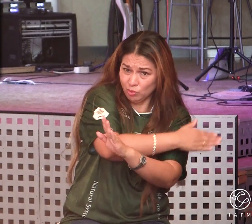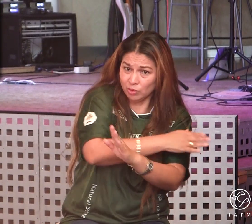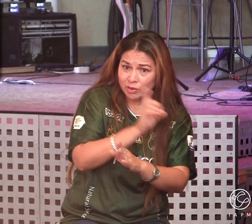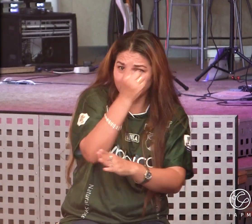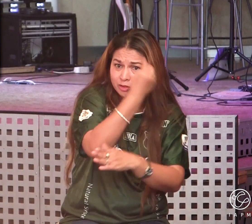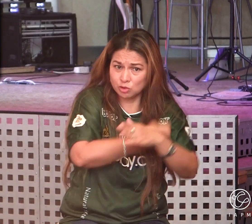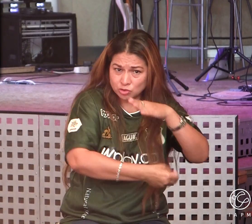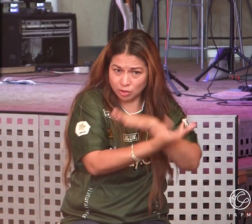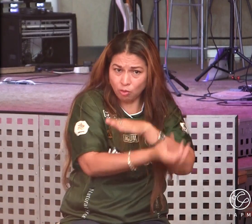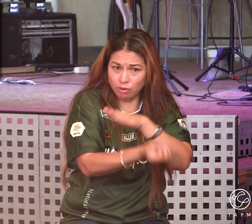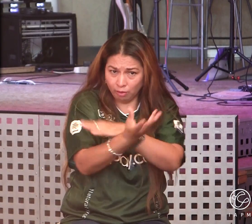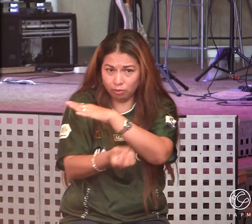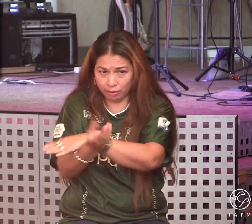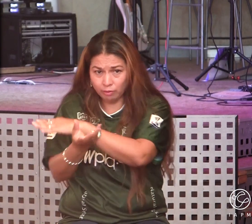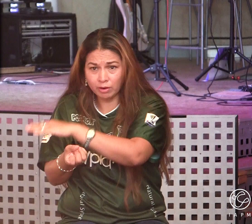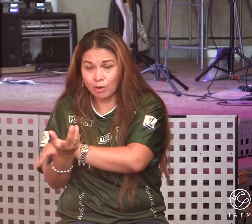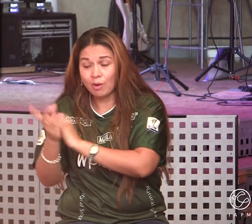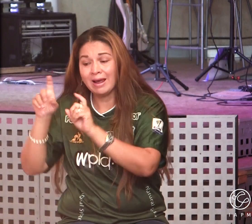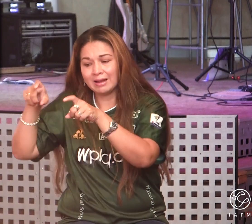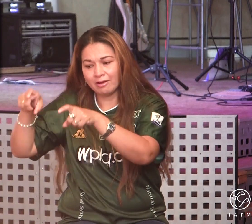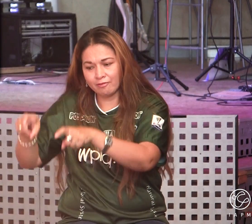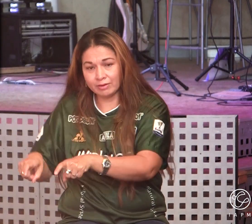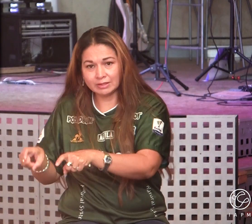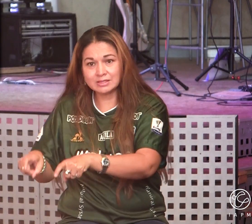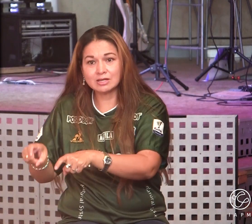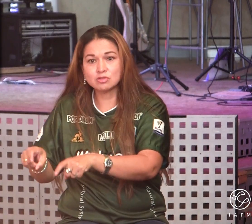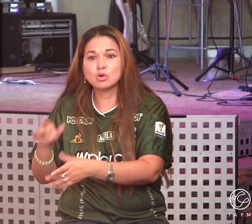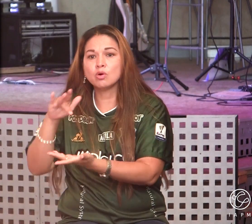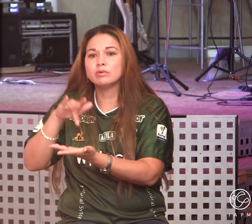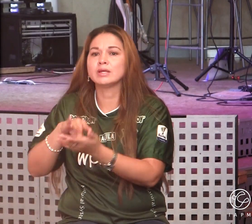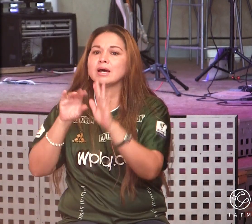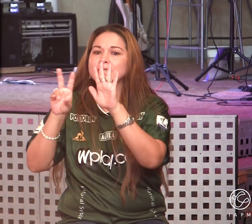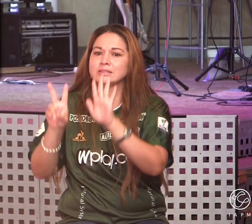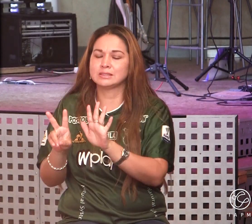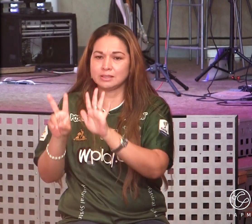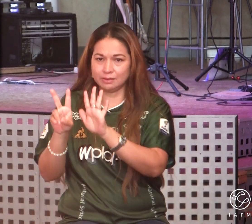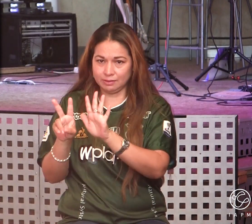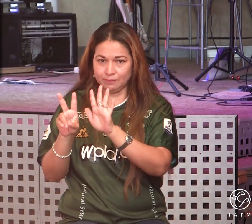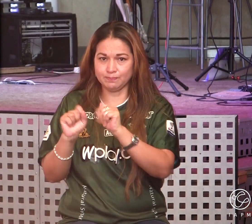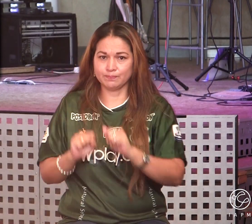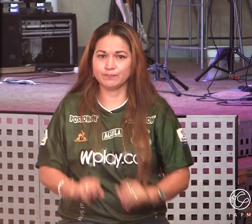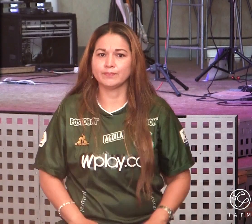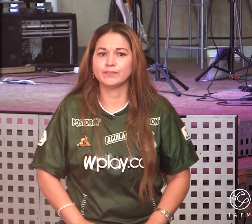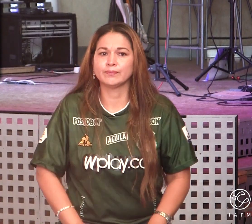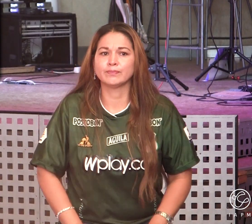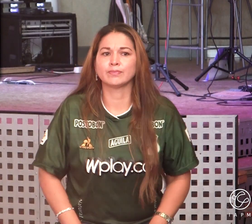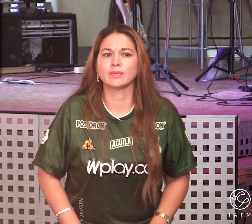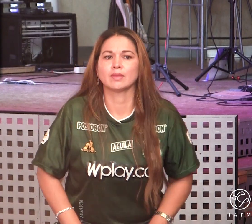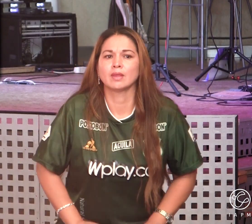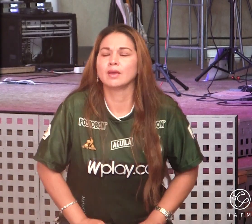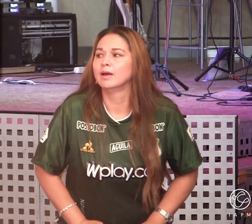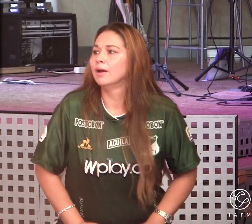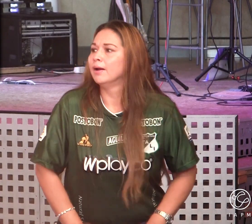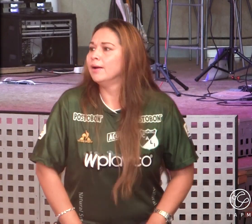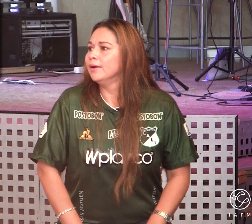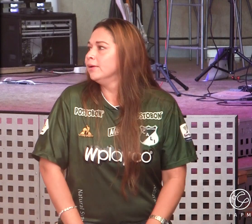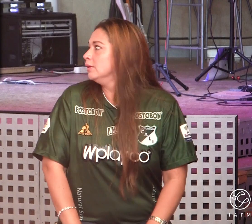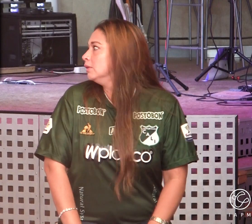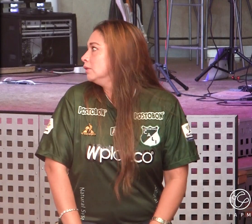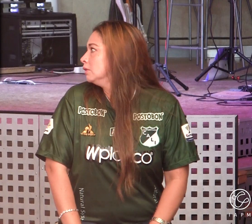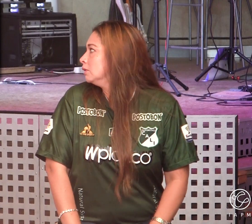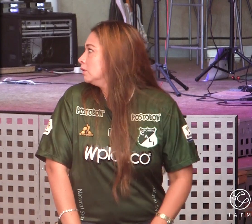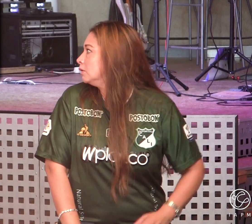pronto algo de lo que digo ya lo he compartido antes. Y si lo compartí, espero que se les haya olvidado, como estoy casi seguro. Muchas veces